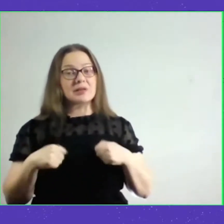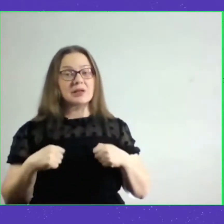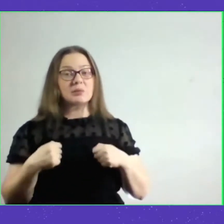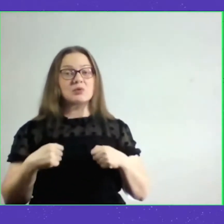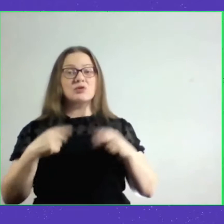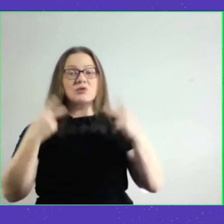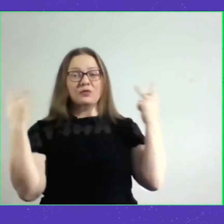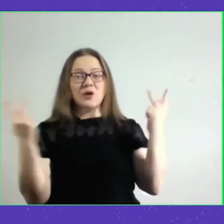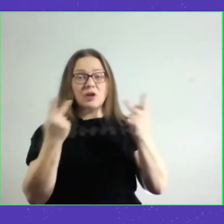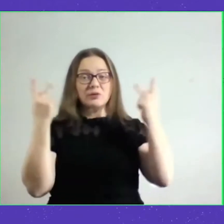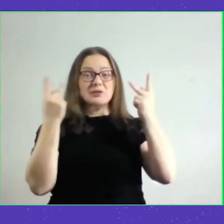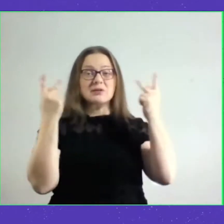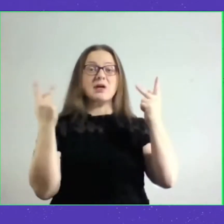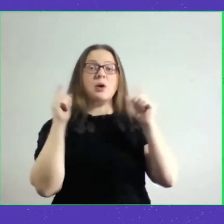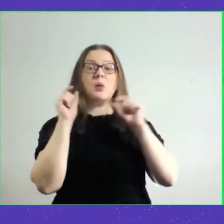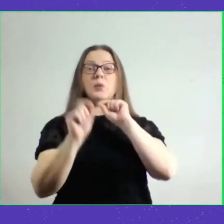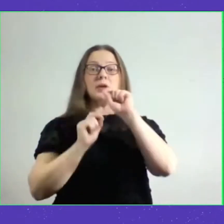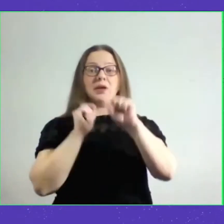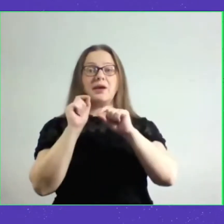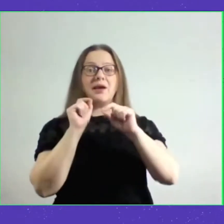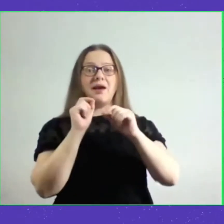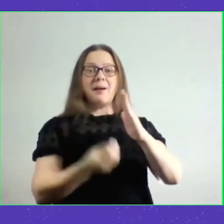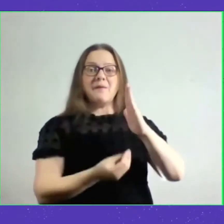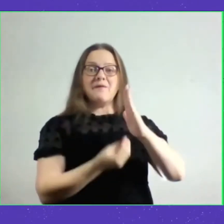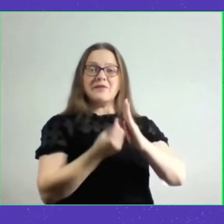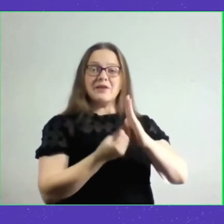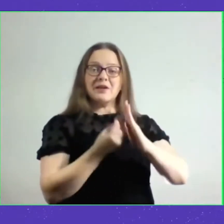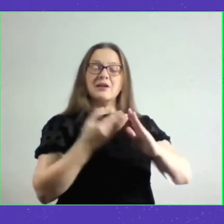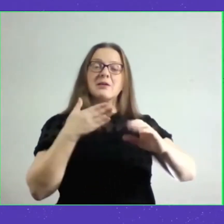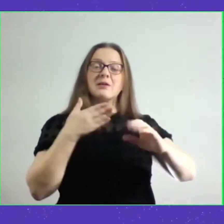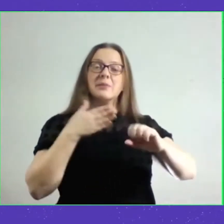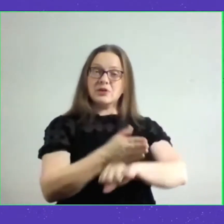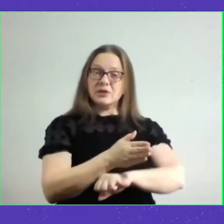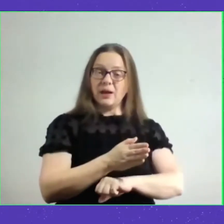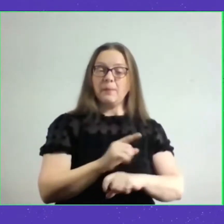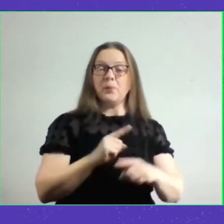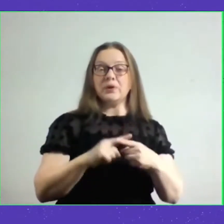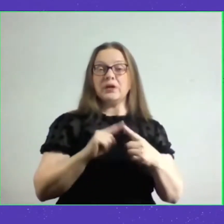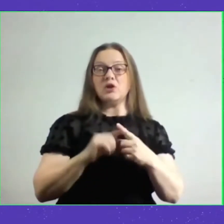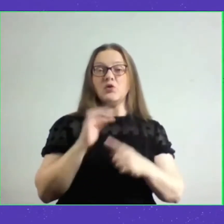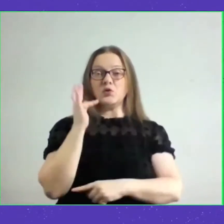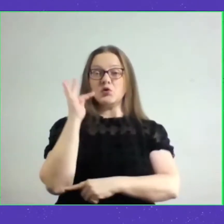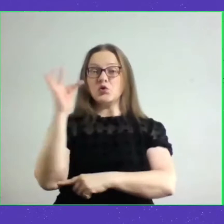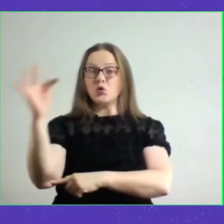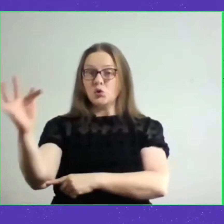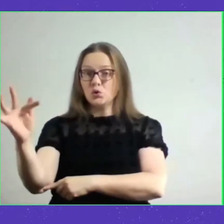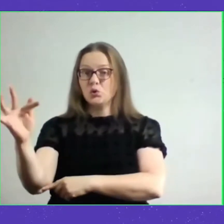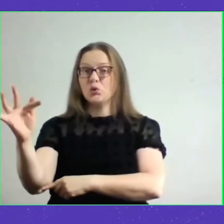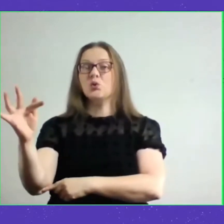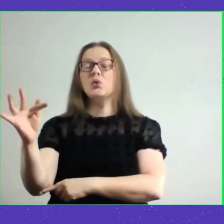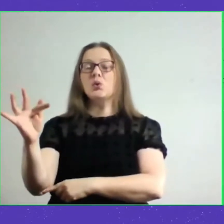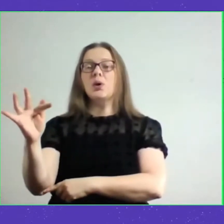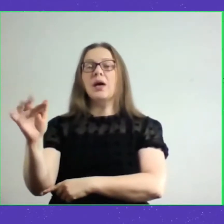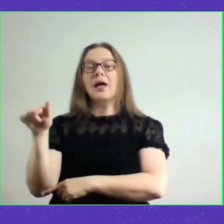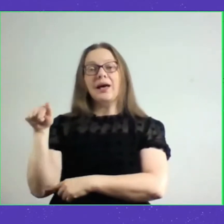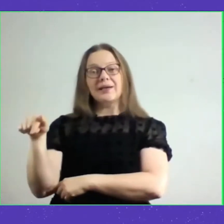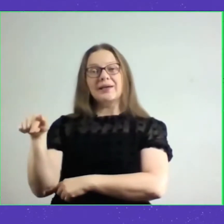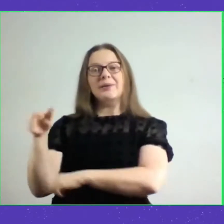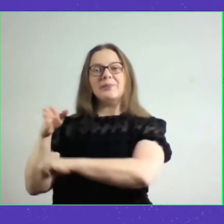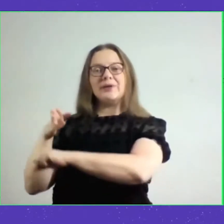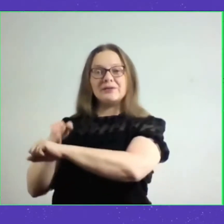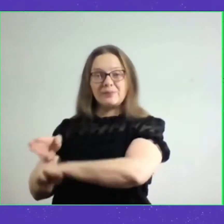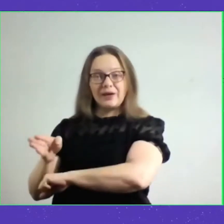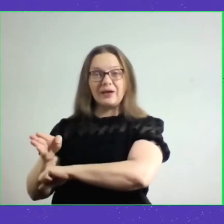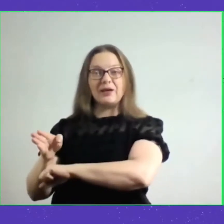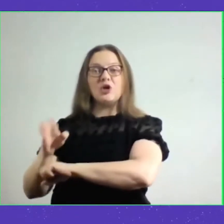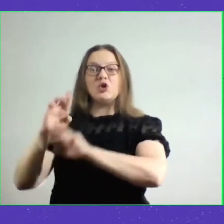do reino dos céus. E nós vamos reinar com o Senhor durante 1000 anos. Hoje, olha que troca maravilhosa. Você troca